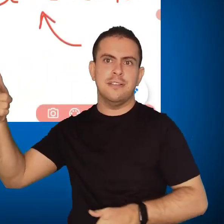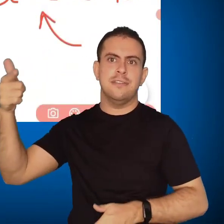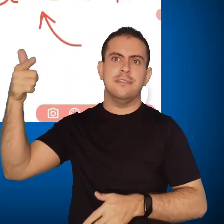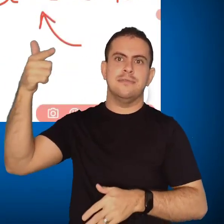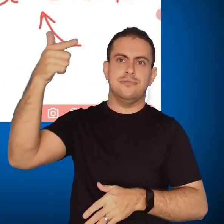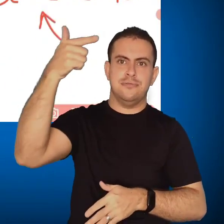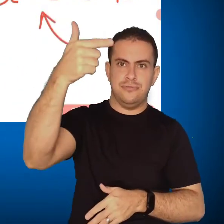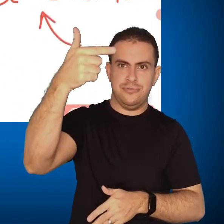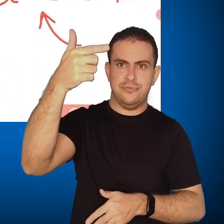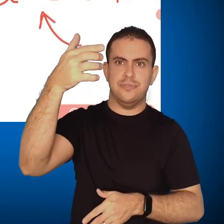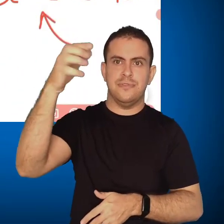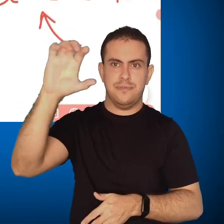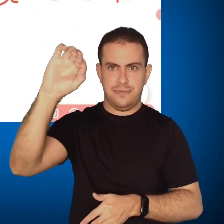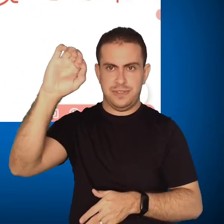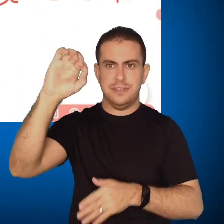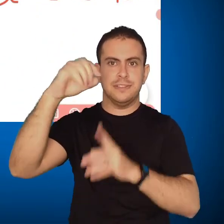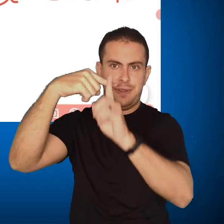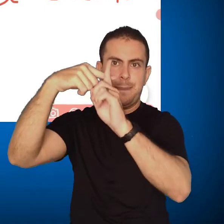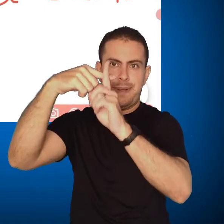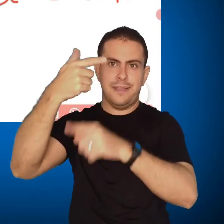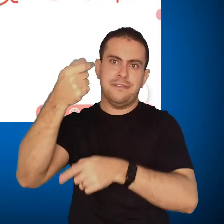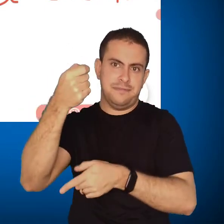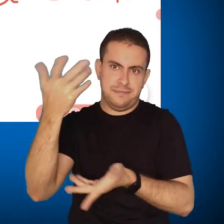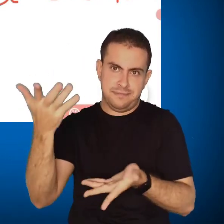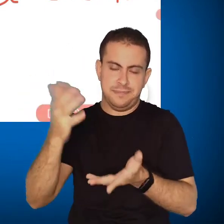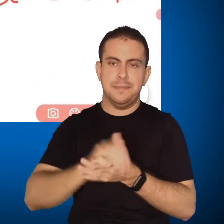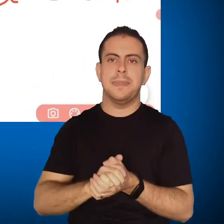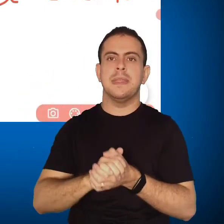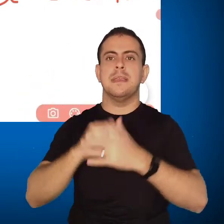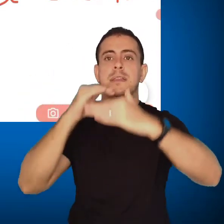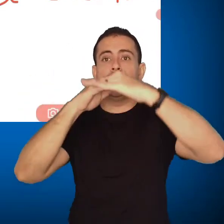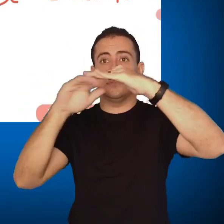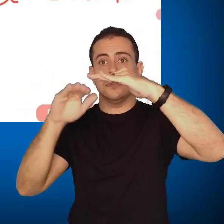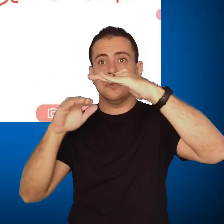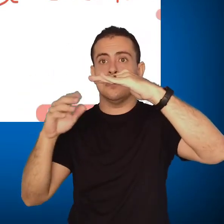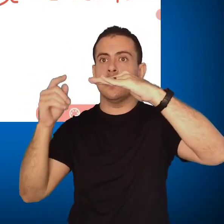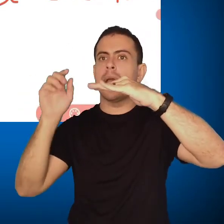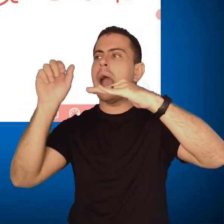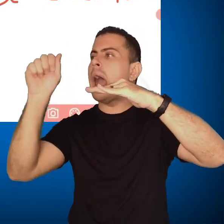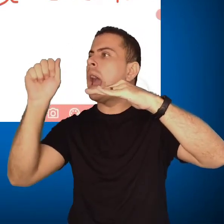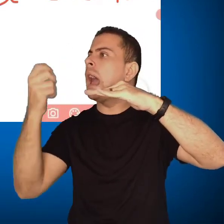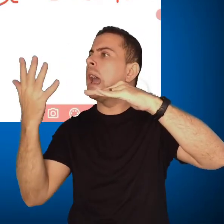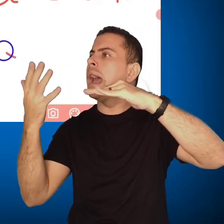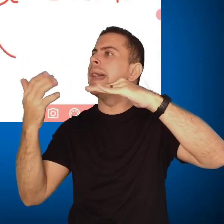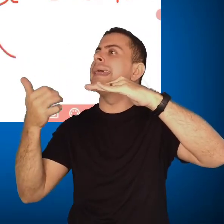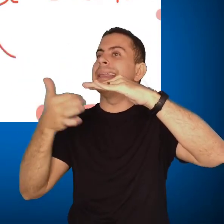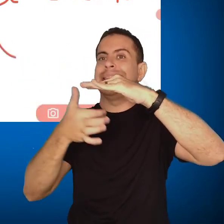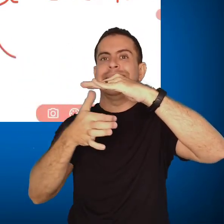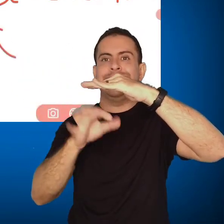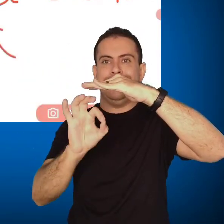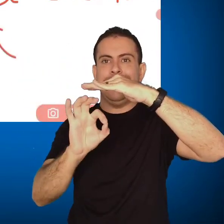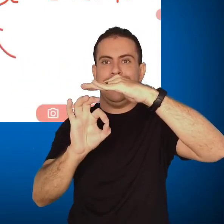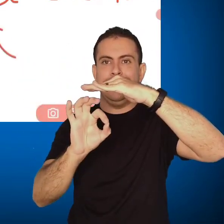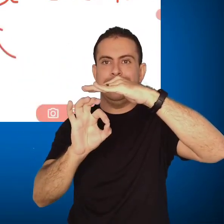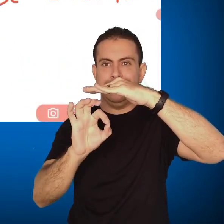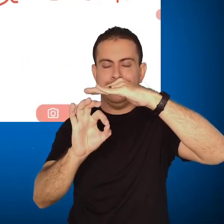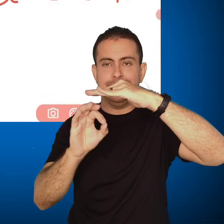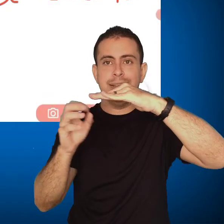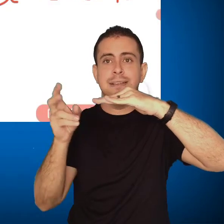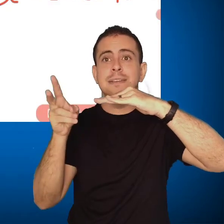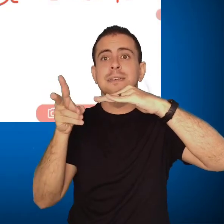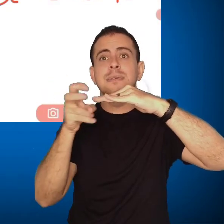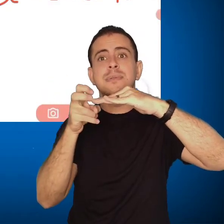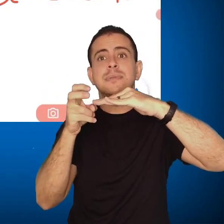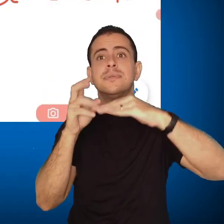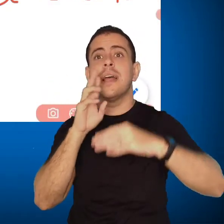menos, trocando o sinal aí, fica mais 20, né? Dividido pelo a. O a você está vendo aqui que é 10.